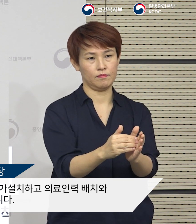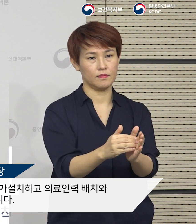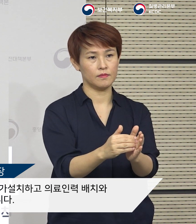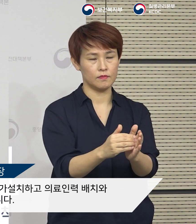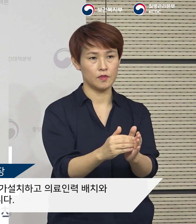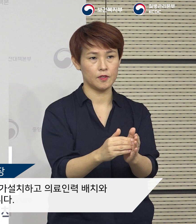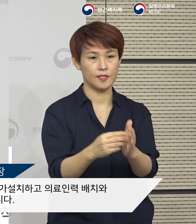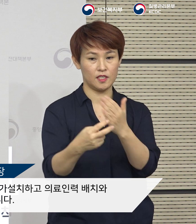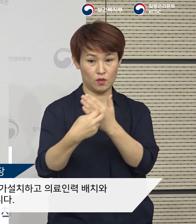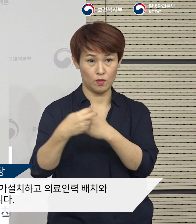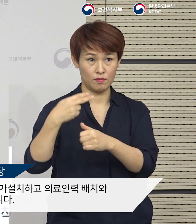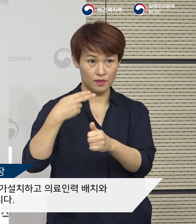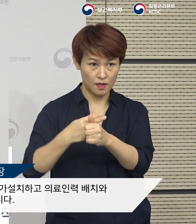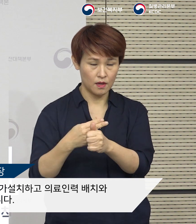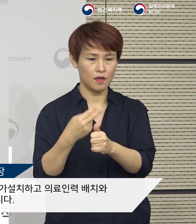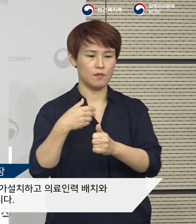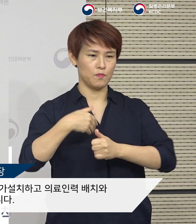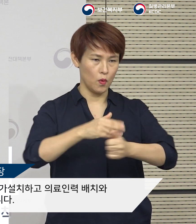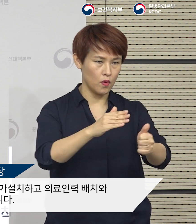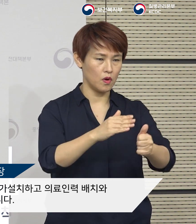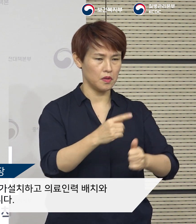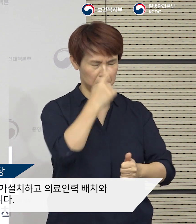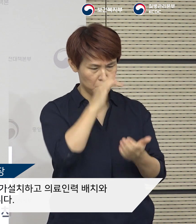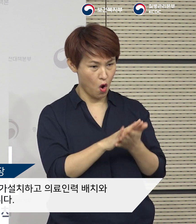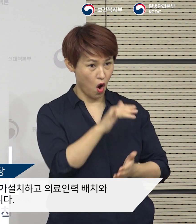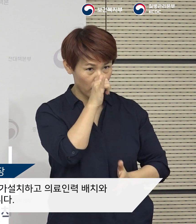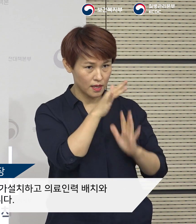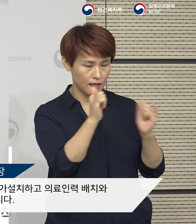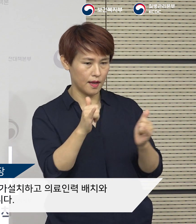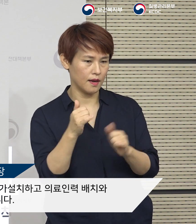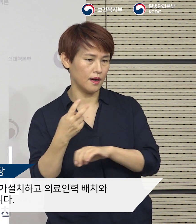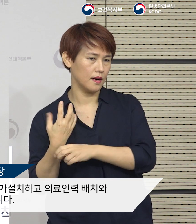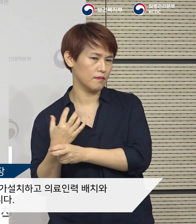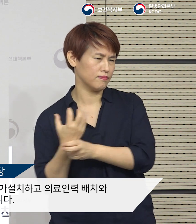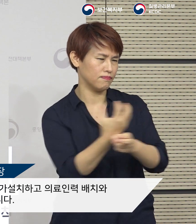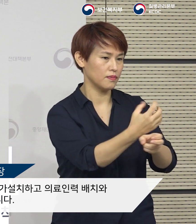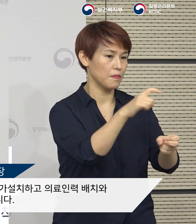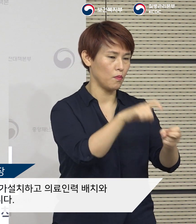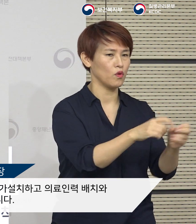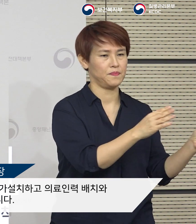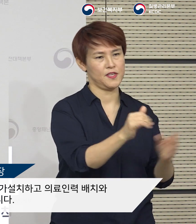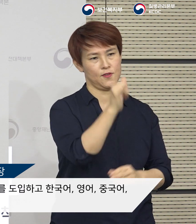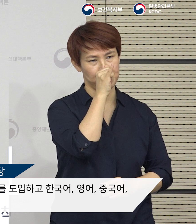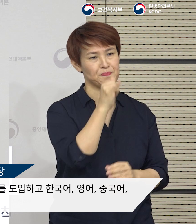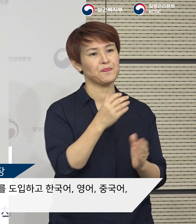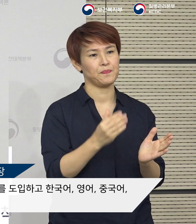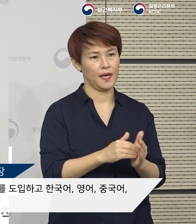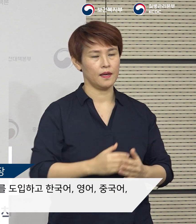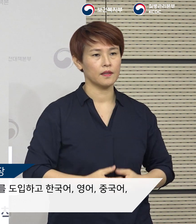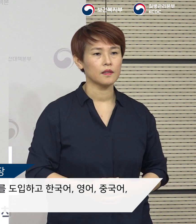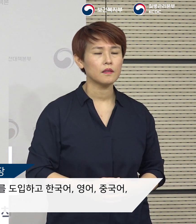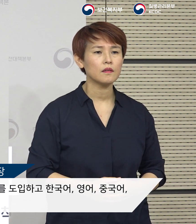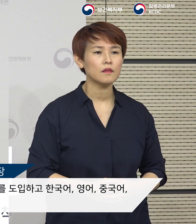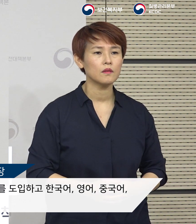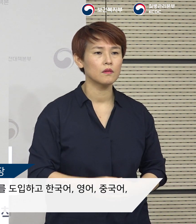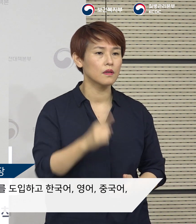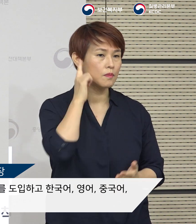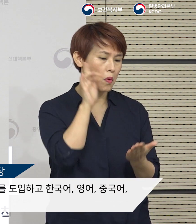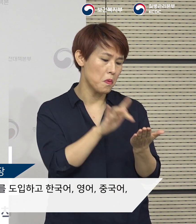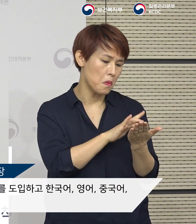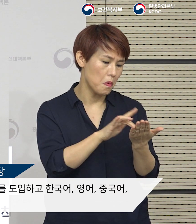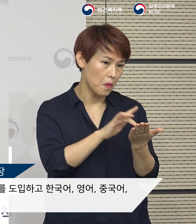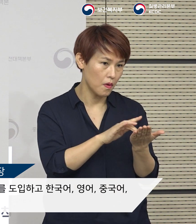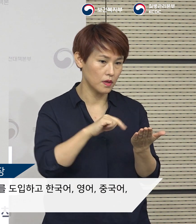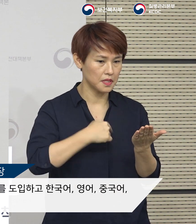의료 인력 배치와 유증상자 이송을 위한 준비를 마무리한 상태입니다. 또한 모바일